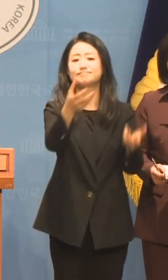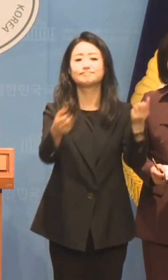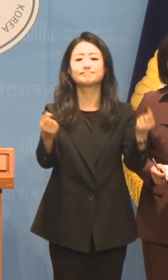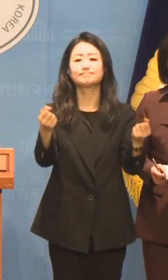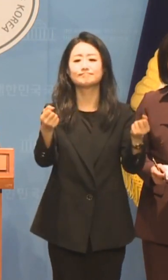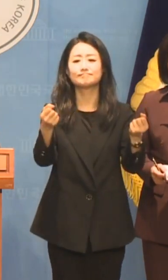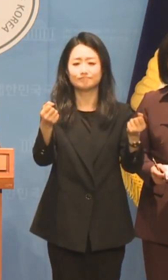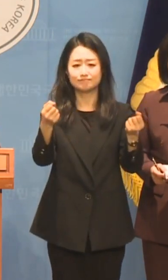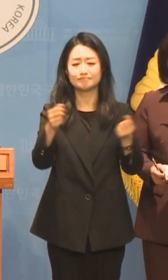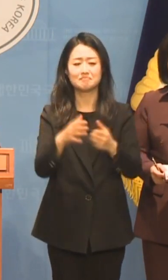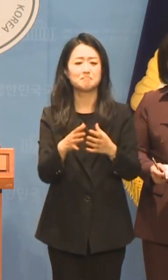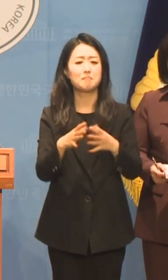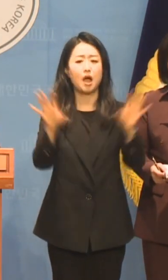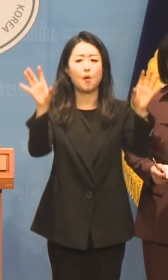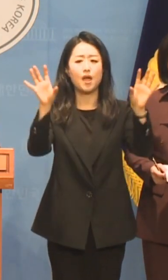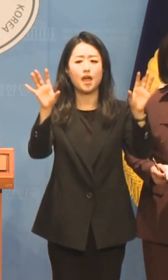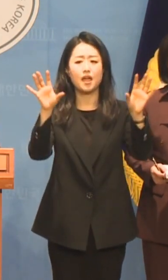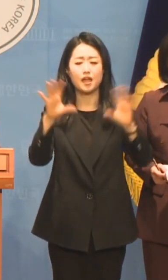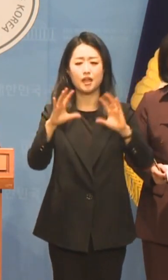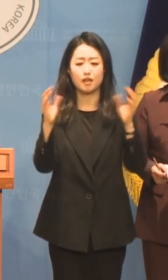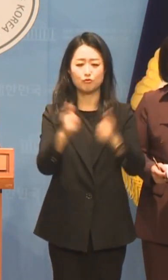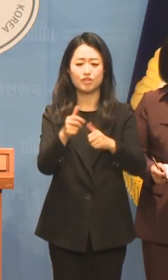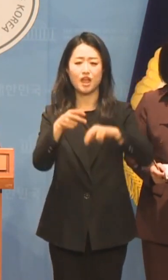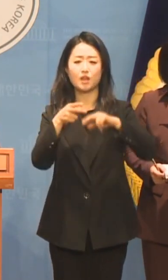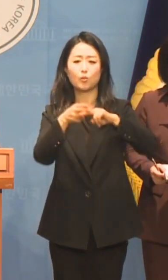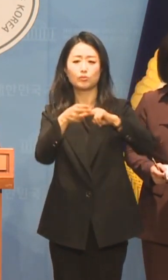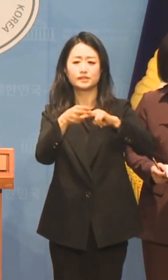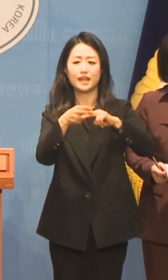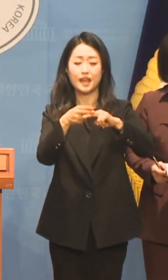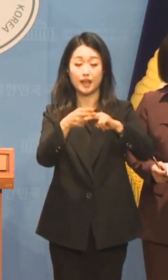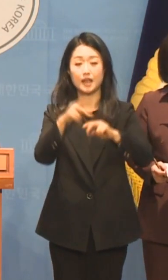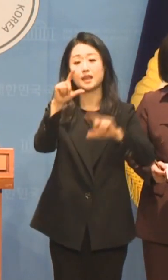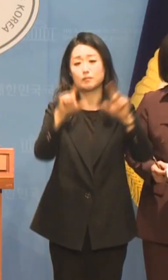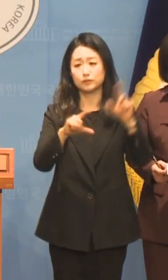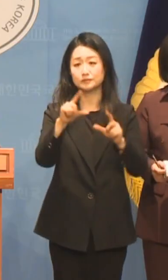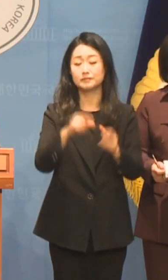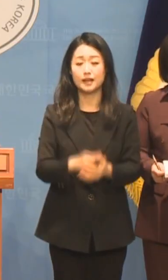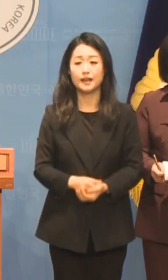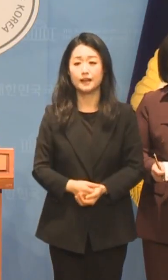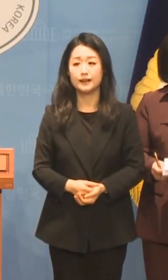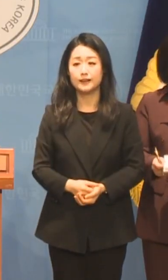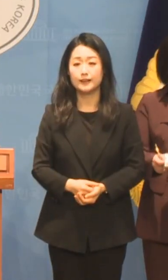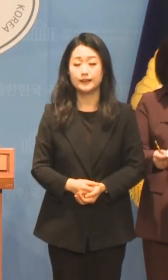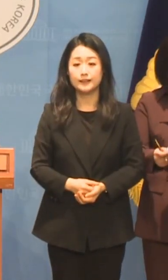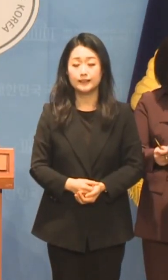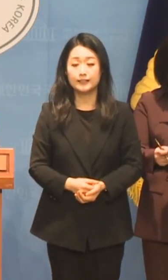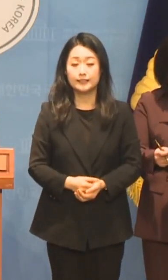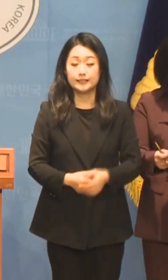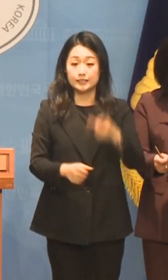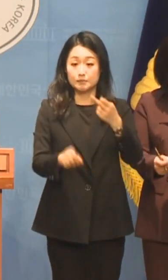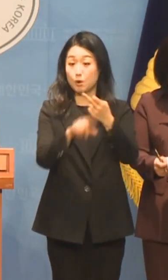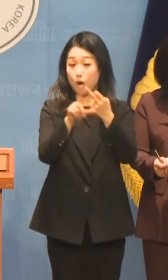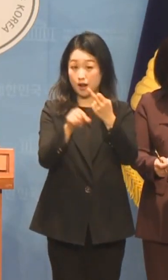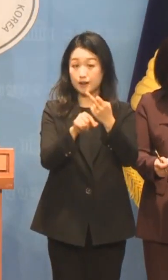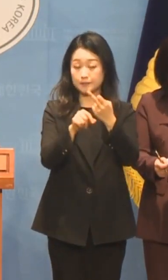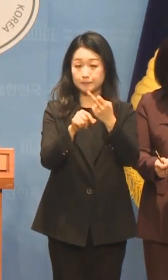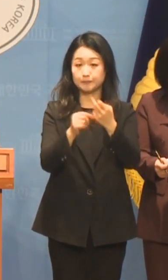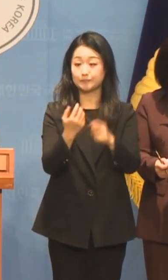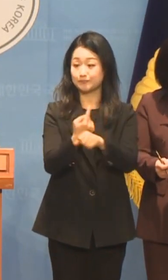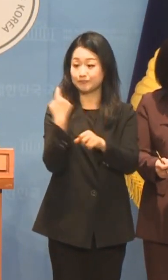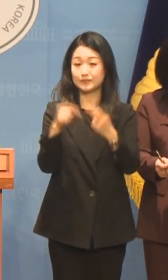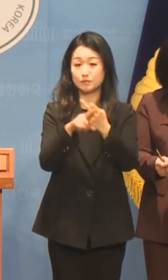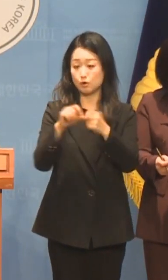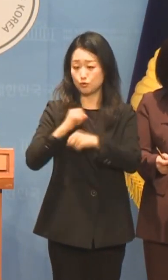차지하며 파괴적 의회 독재를 계속하고 있습니다. 지난해 12월